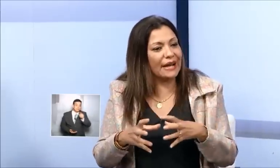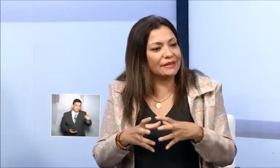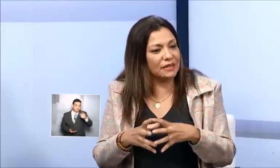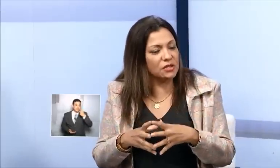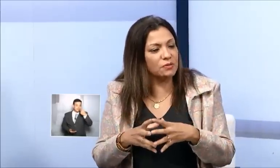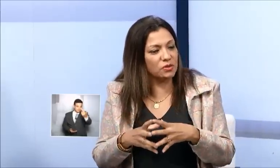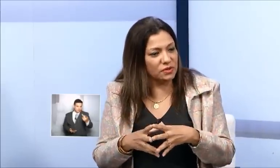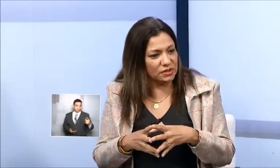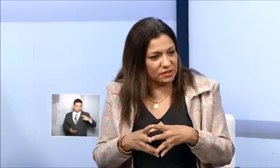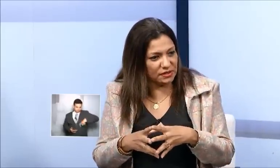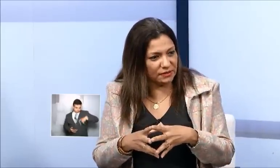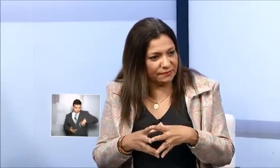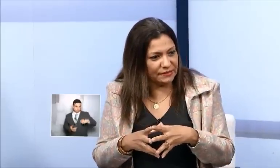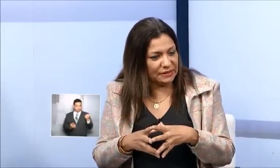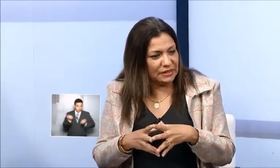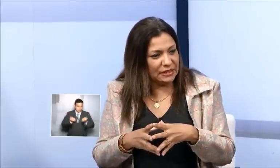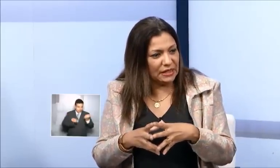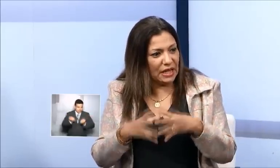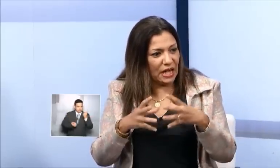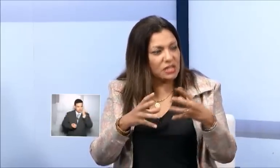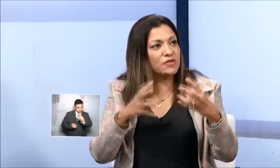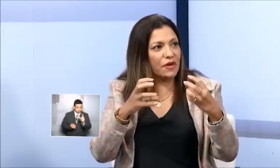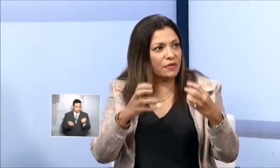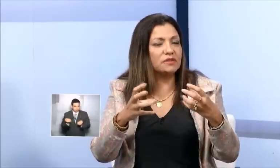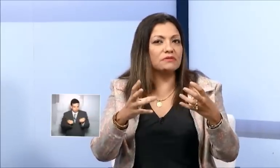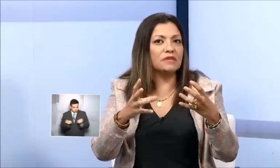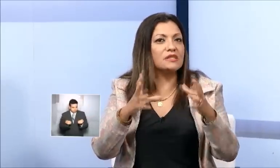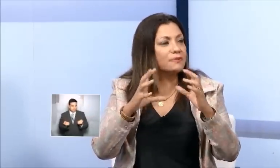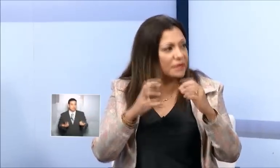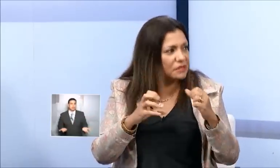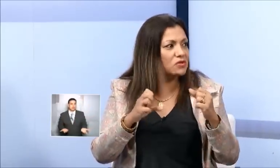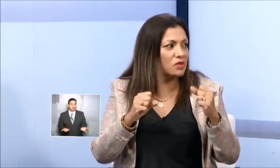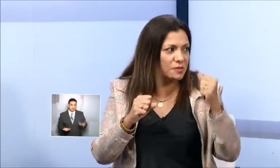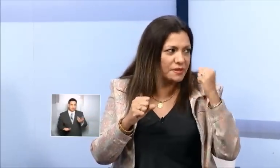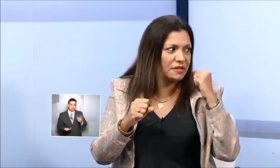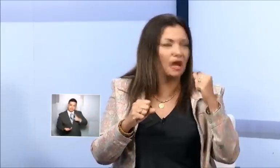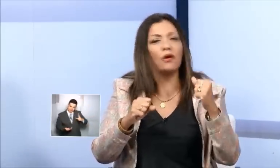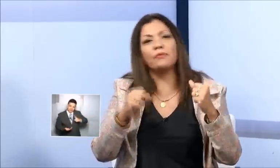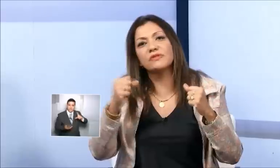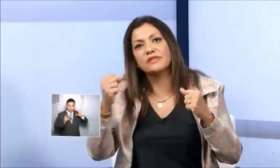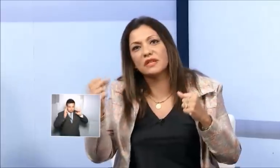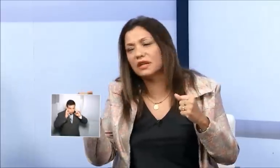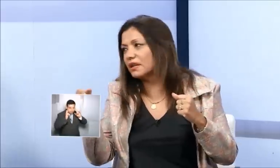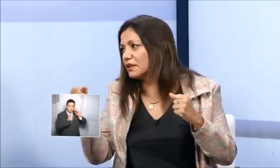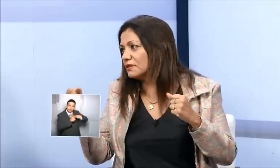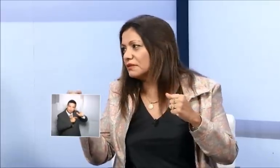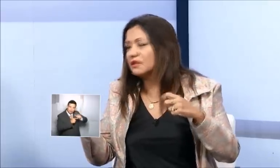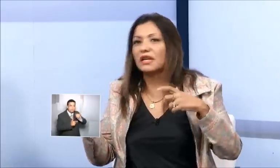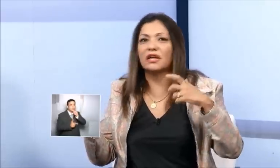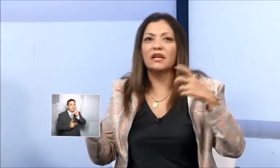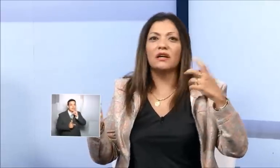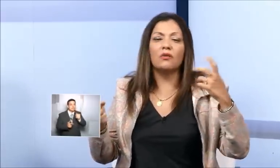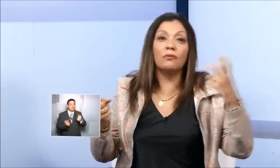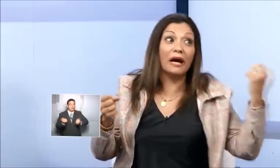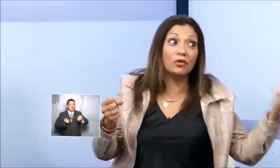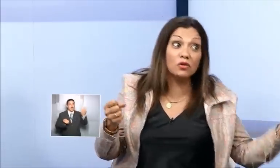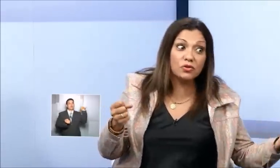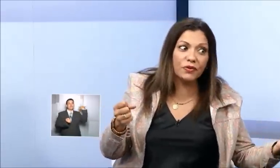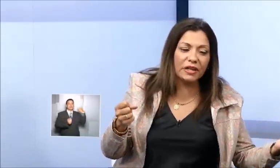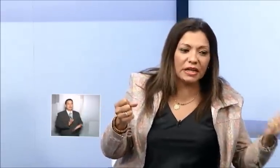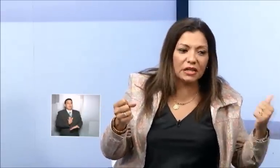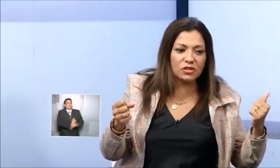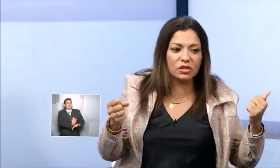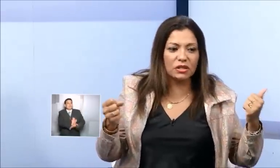de tirar a carteira de motorista. A gente fica falando nas limitações. Pensa, uma buzina, né? Um